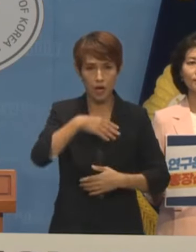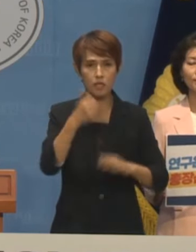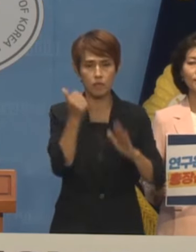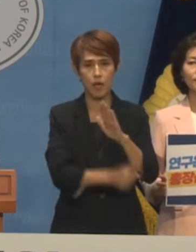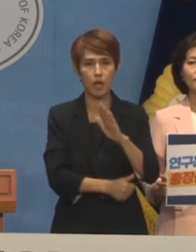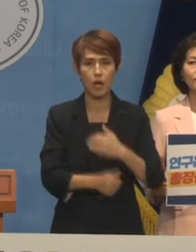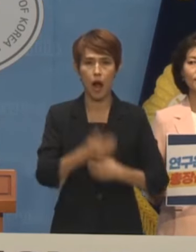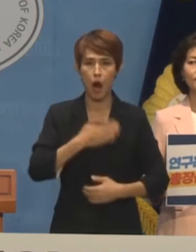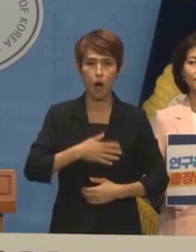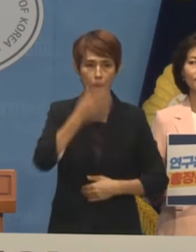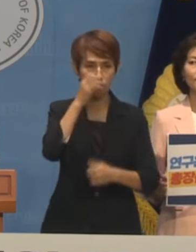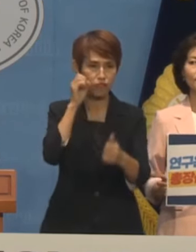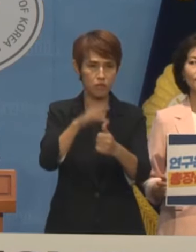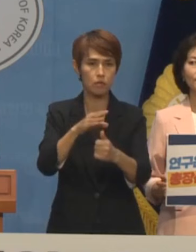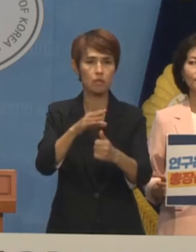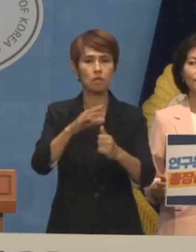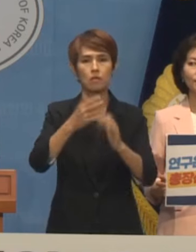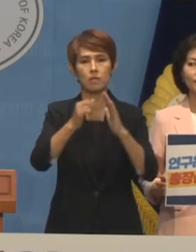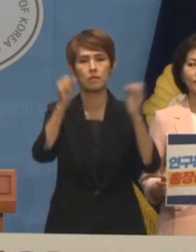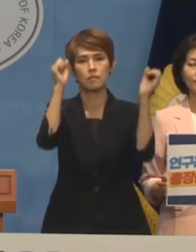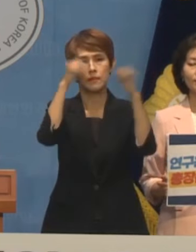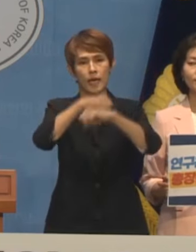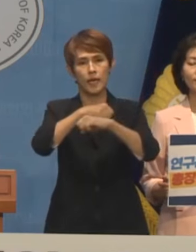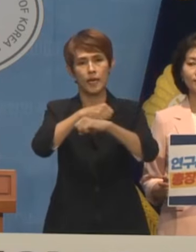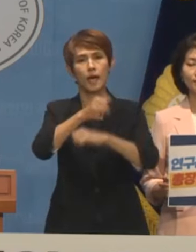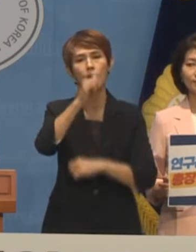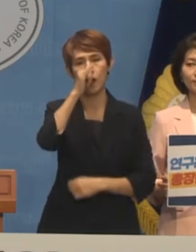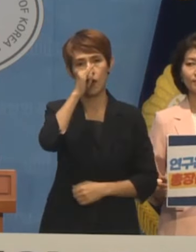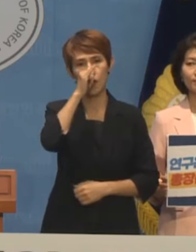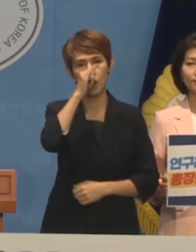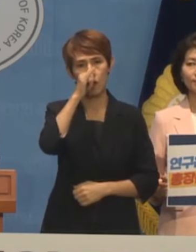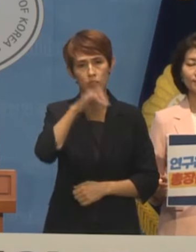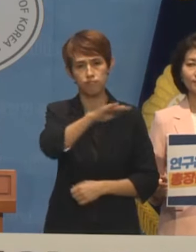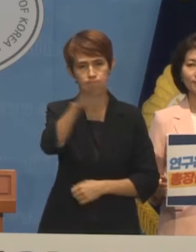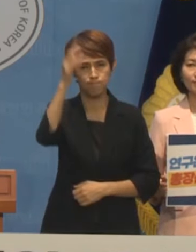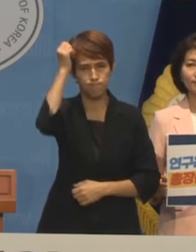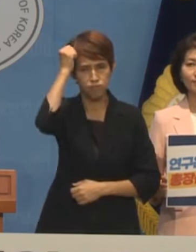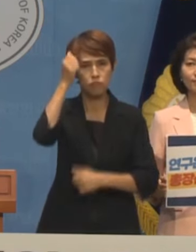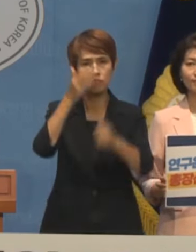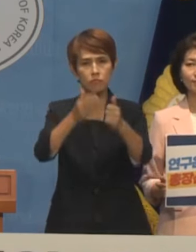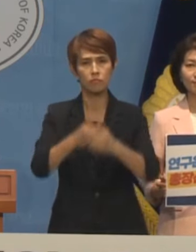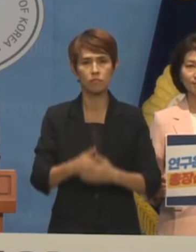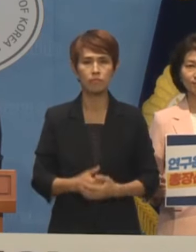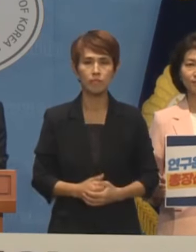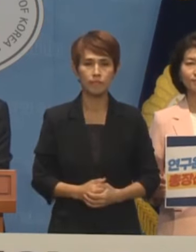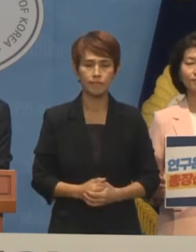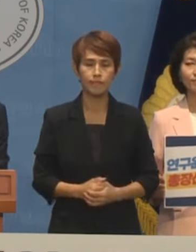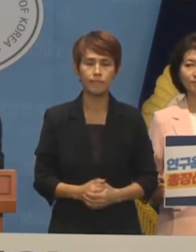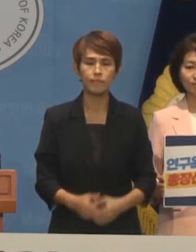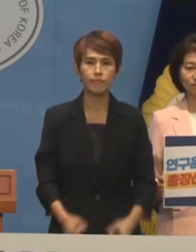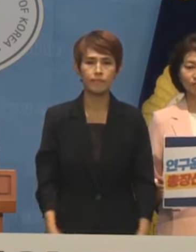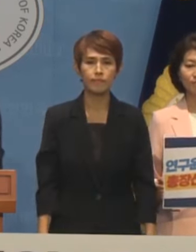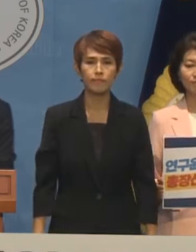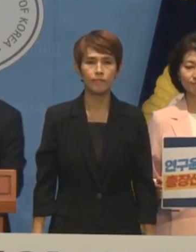패가 망신한다는 역사의 원리를 모두가 깊이 새겼으면 좋겠습니다. 감사합니다.